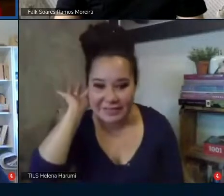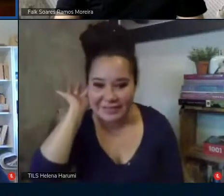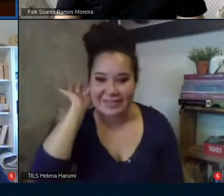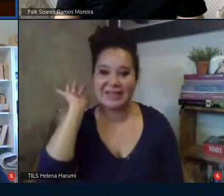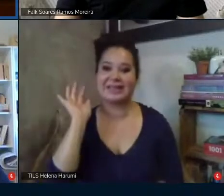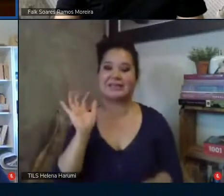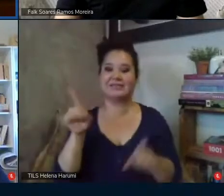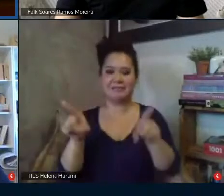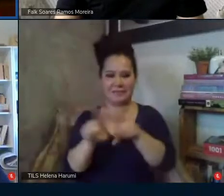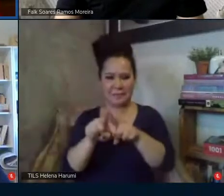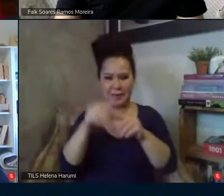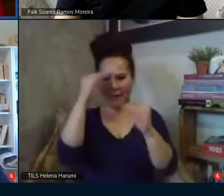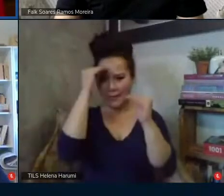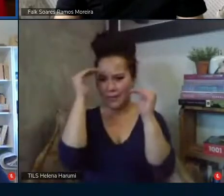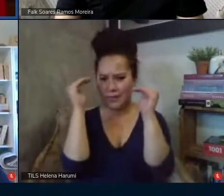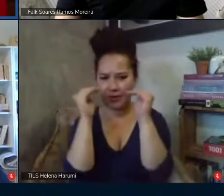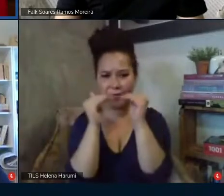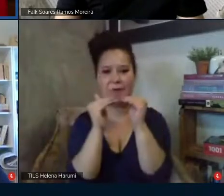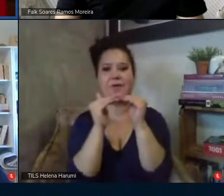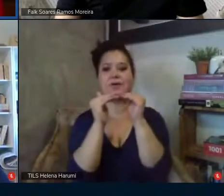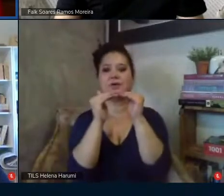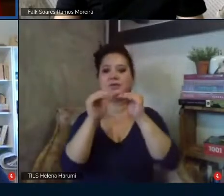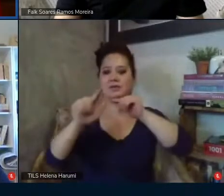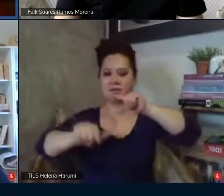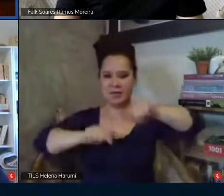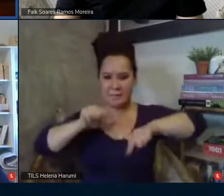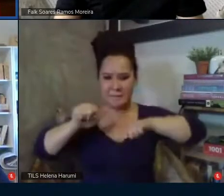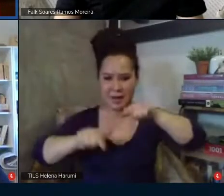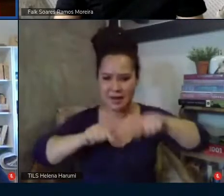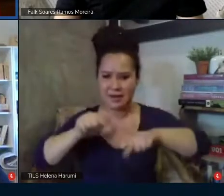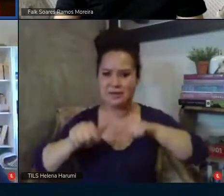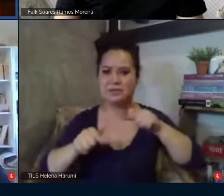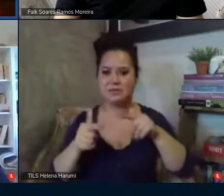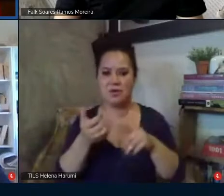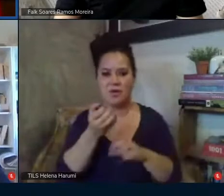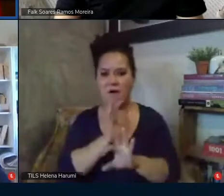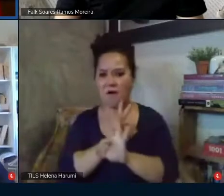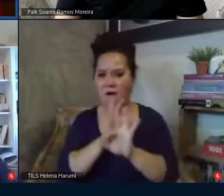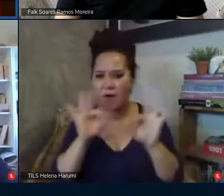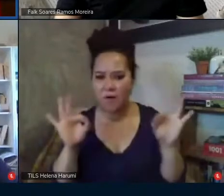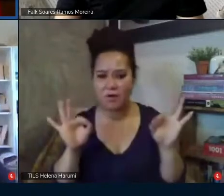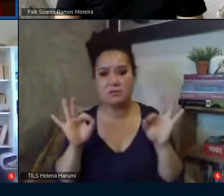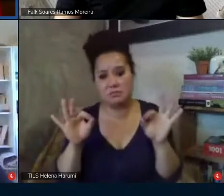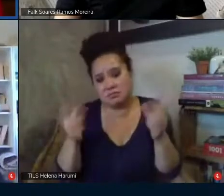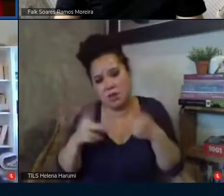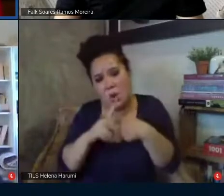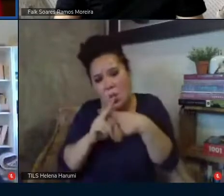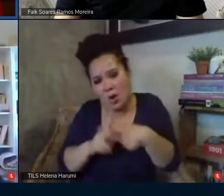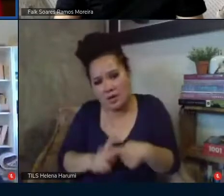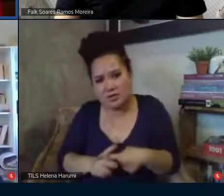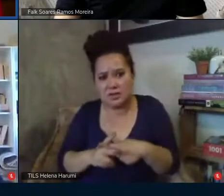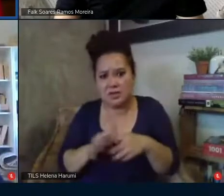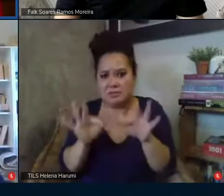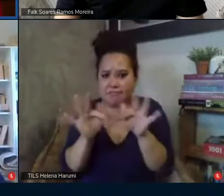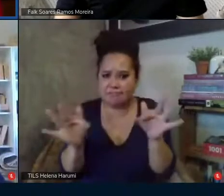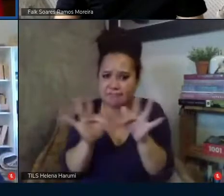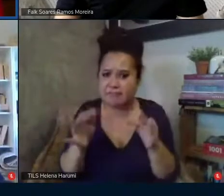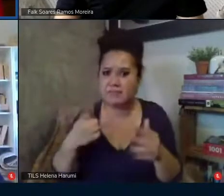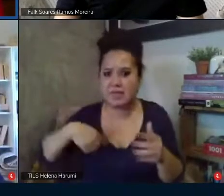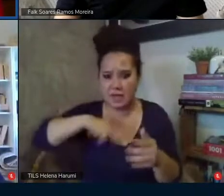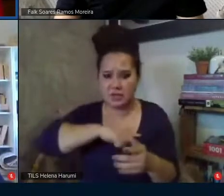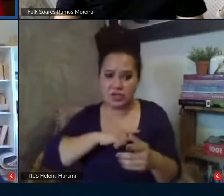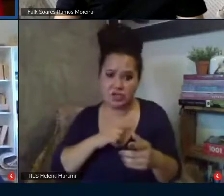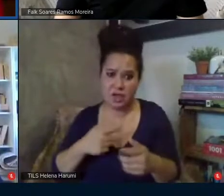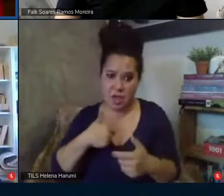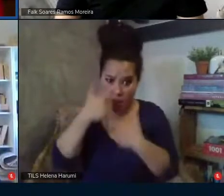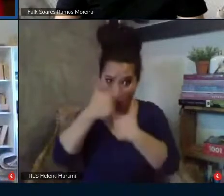com o trabalho que vai passar pelas correções que todos nós solicitamos, inclusive eu também sei que eu